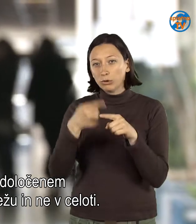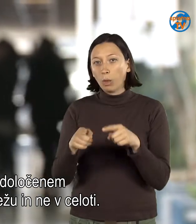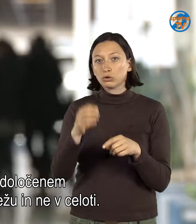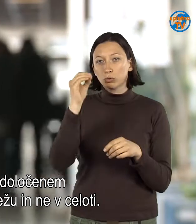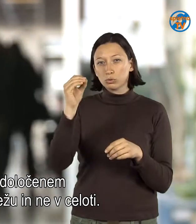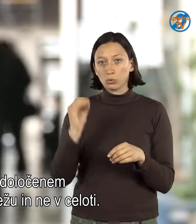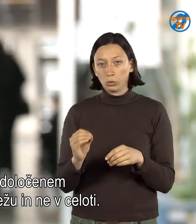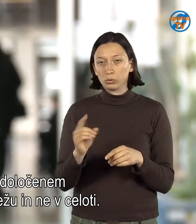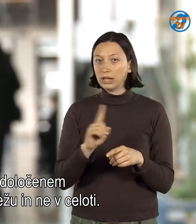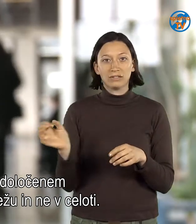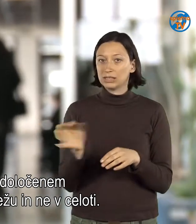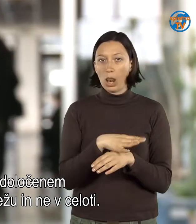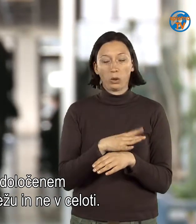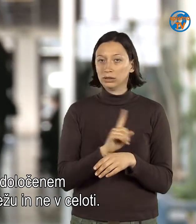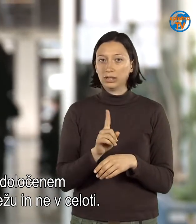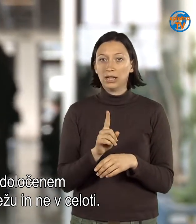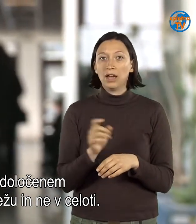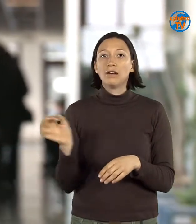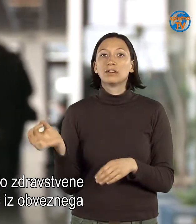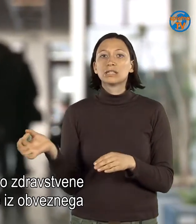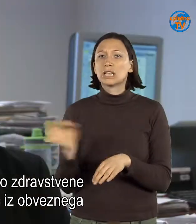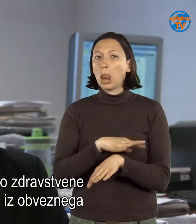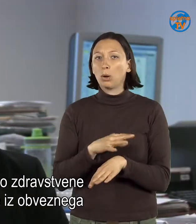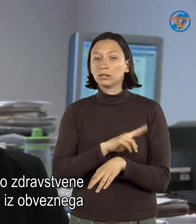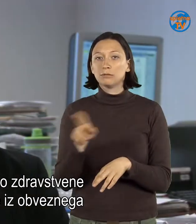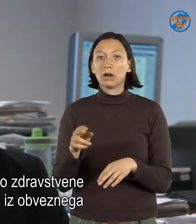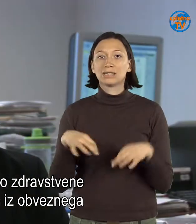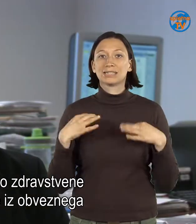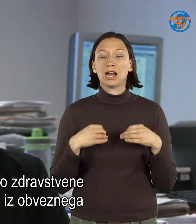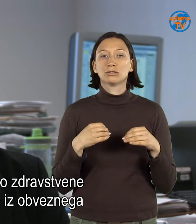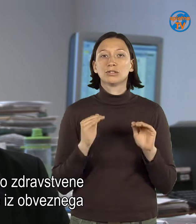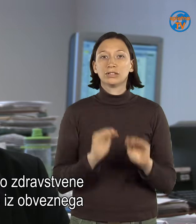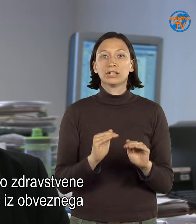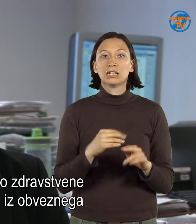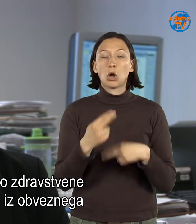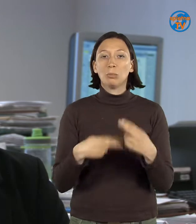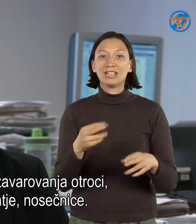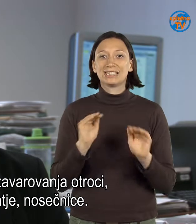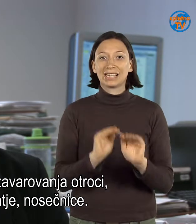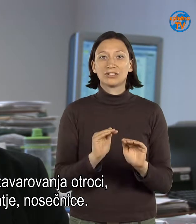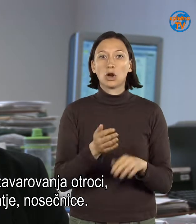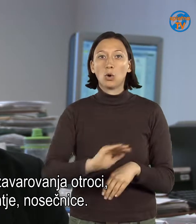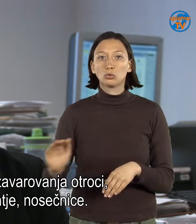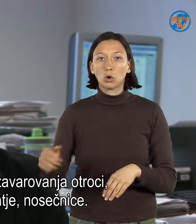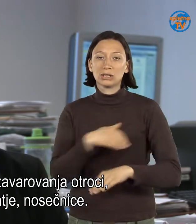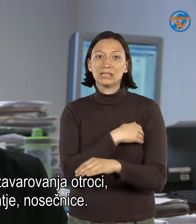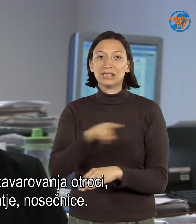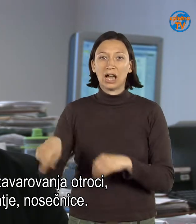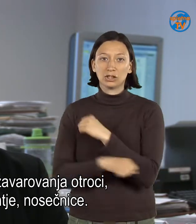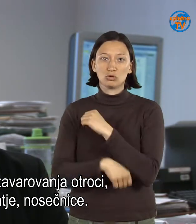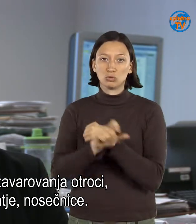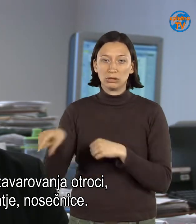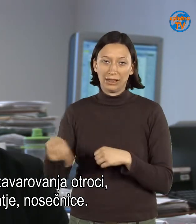določenem odstotnem deležu. Ne v celoti. V celoti imajo zdravstvene storitve krite iz obveznega zavarovanja otroci,